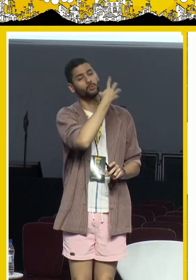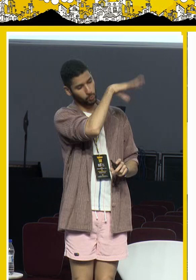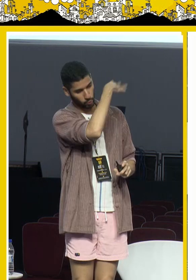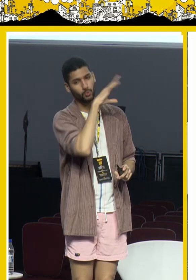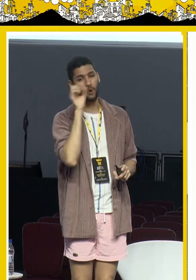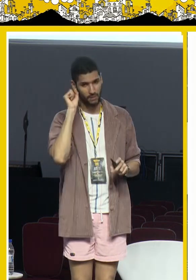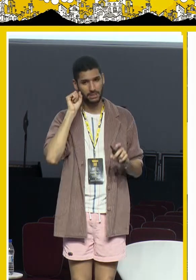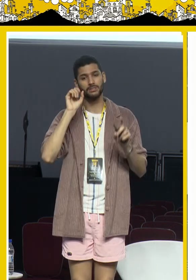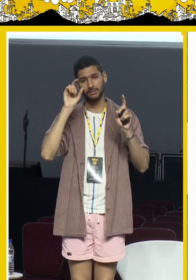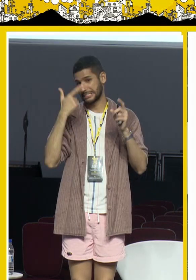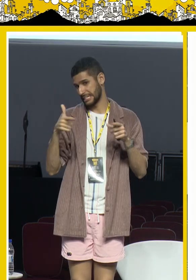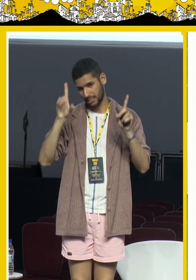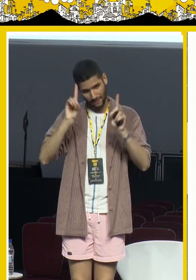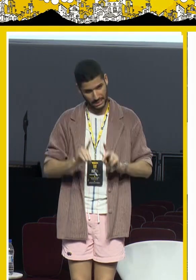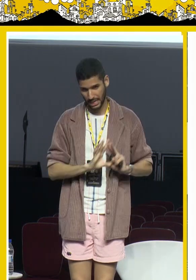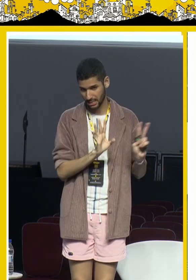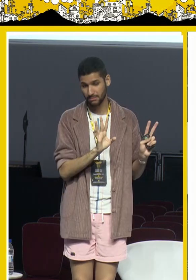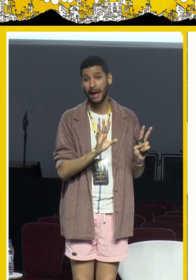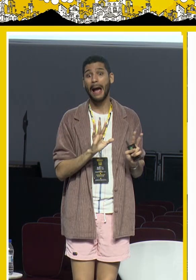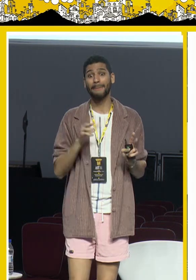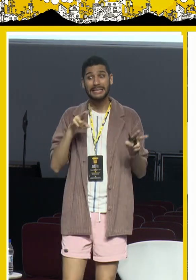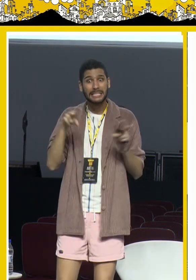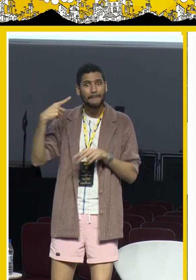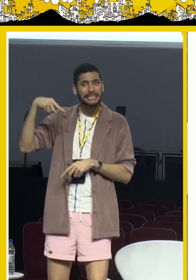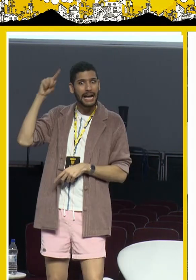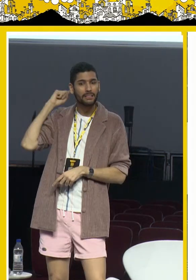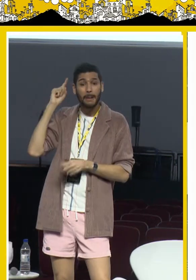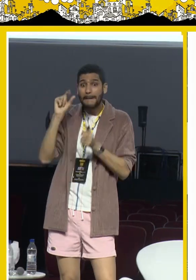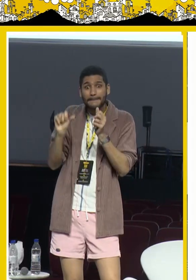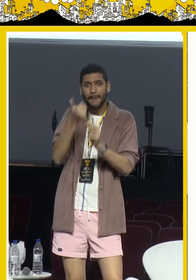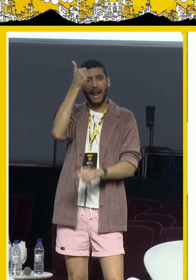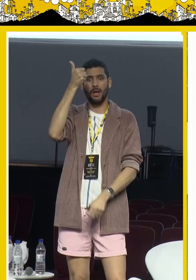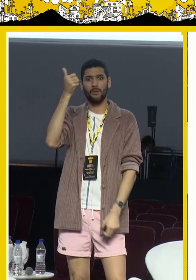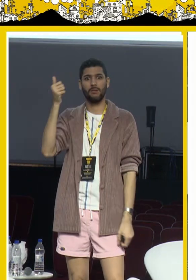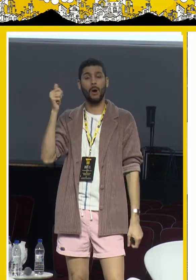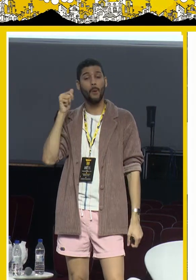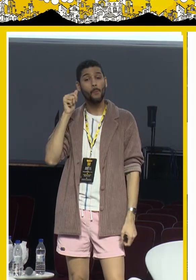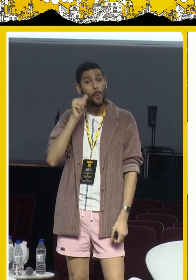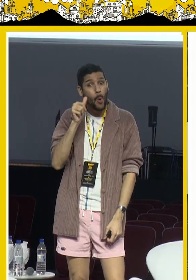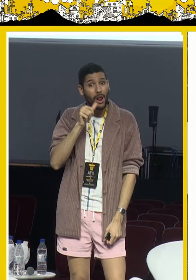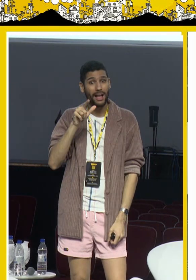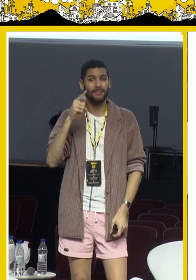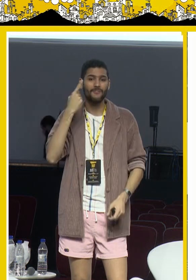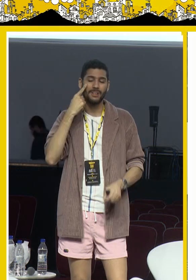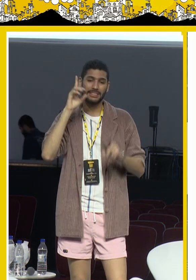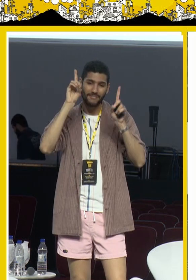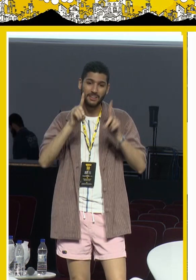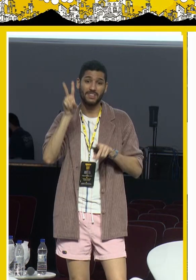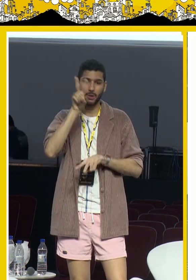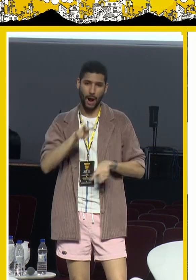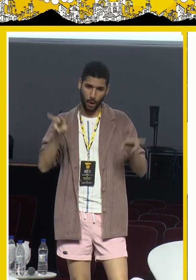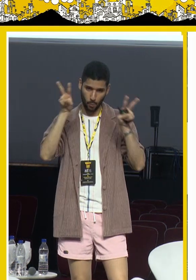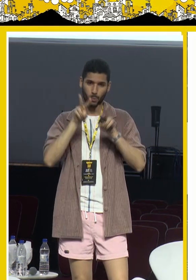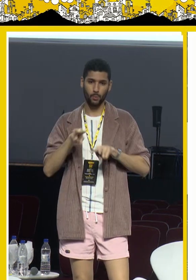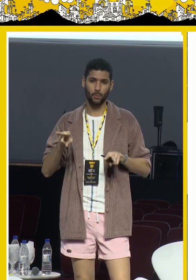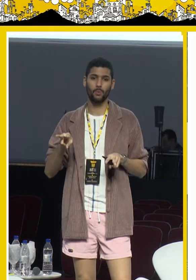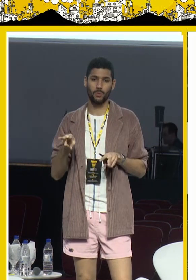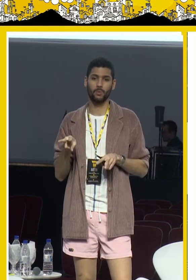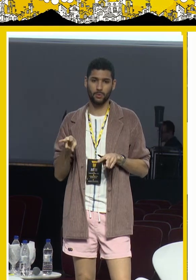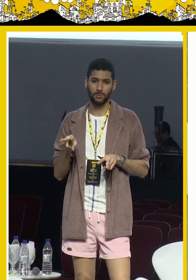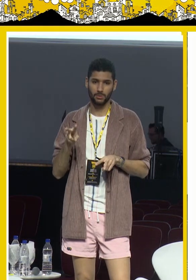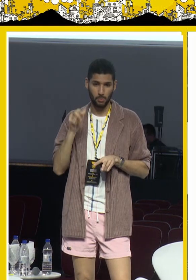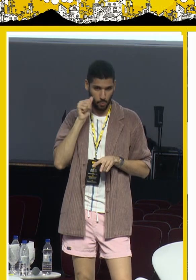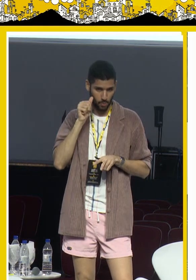e esses comentários são todos de ouvintes mas na semana passada foi a primeira vez que uma